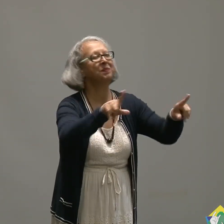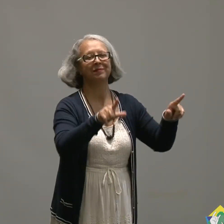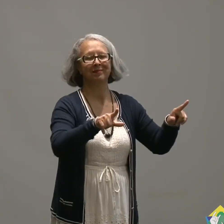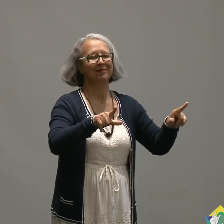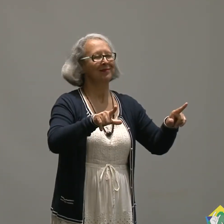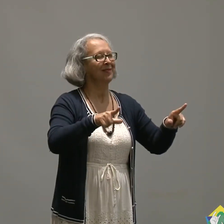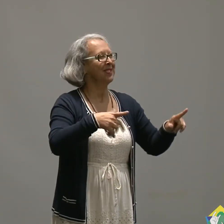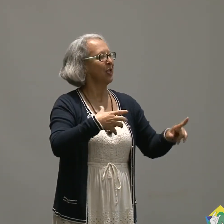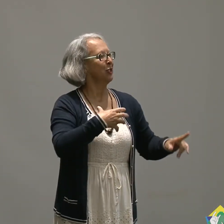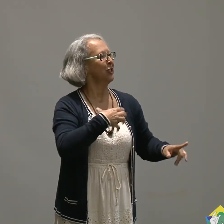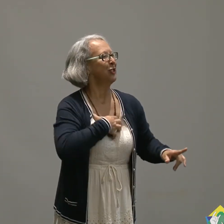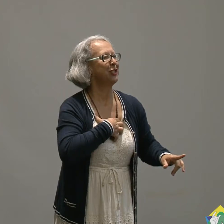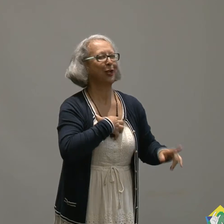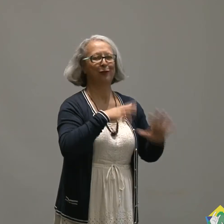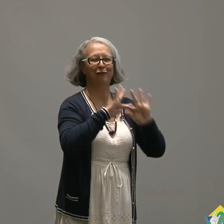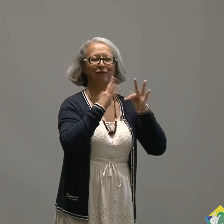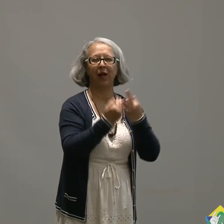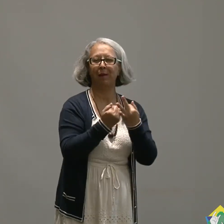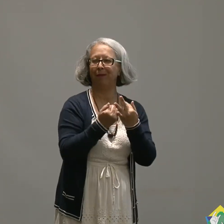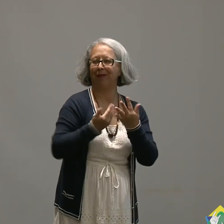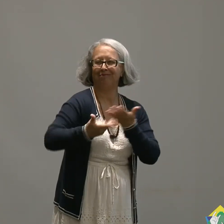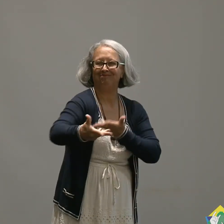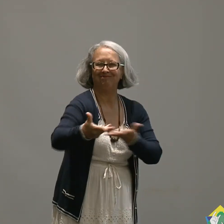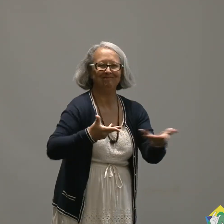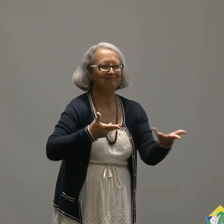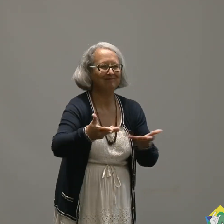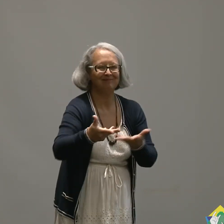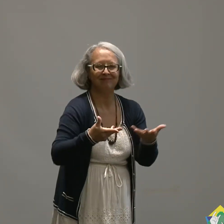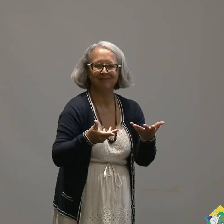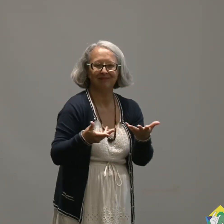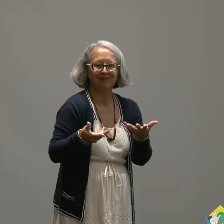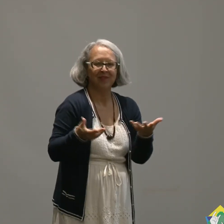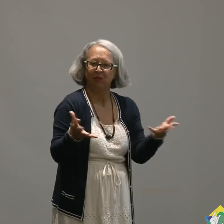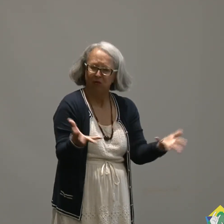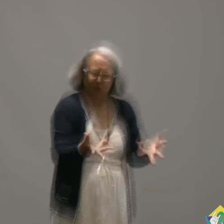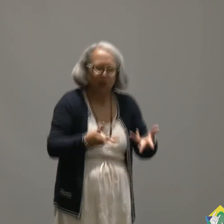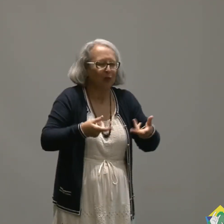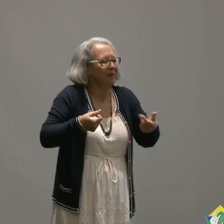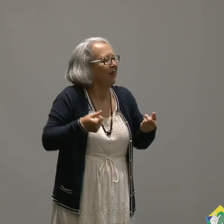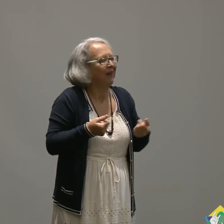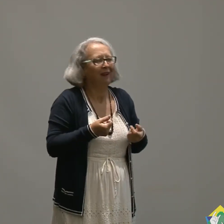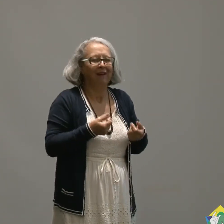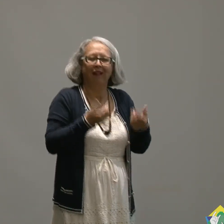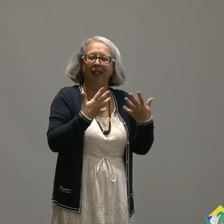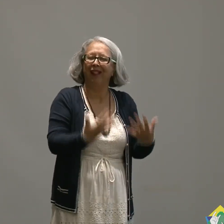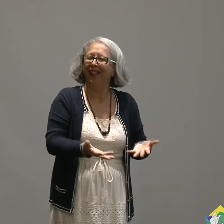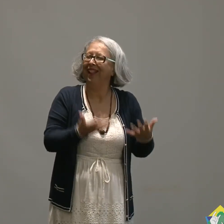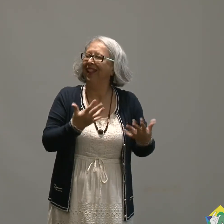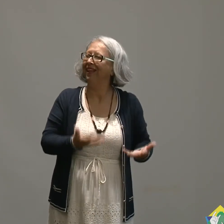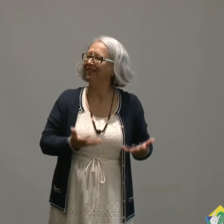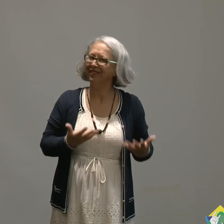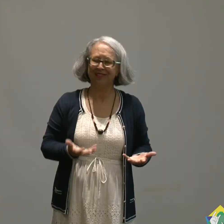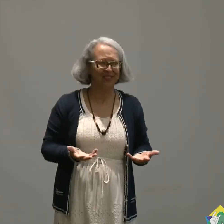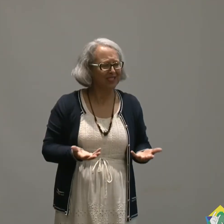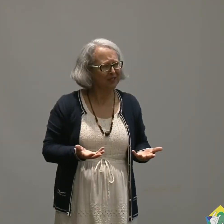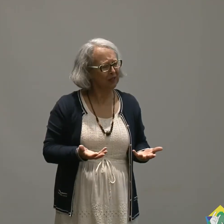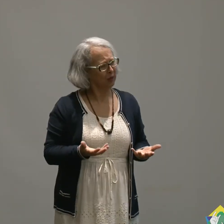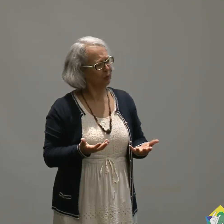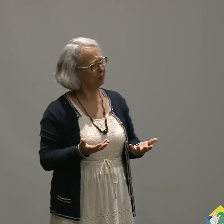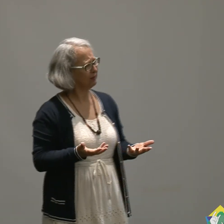forma de ensinar, que era diferente, que tinha a ver com toda a relação familiar que já existia, uma maneira bem mais